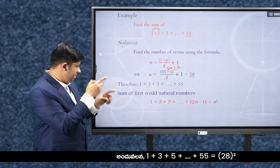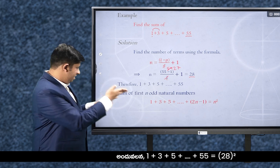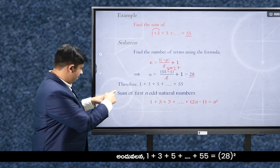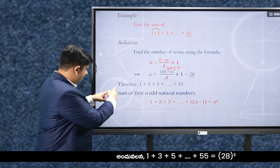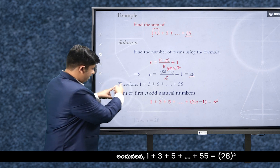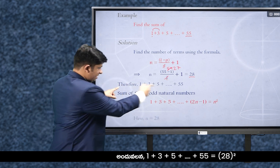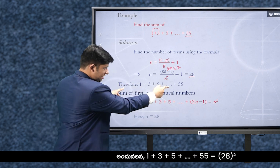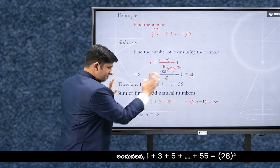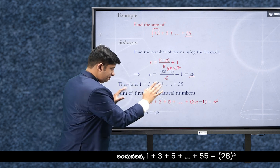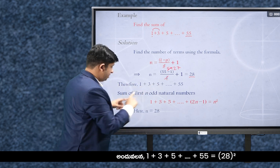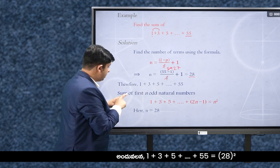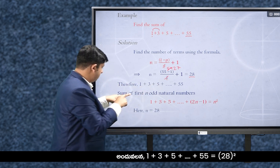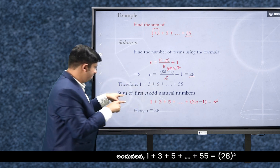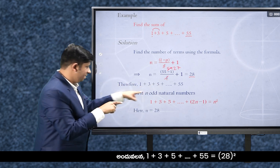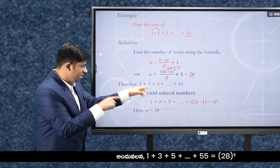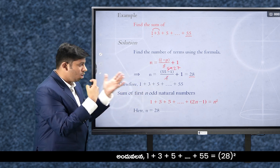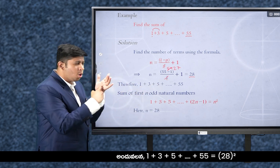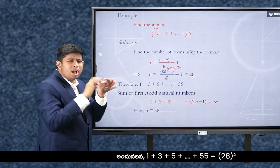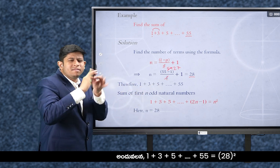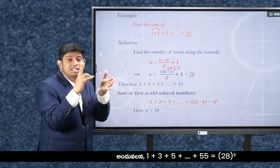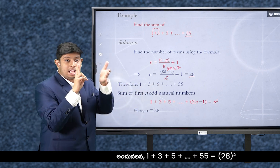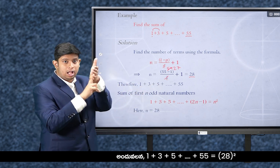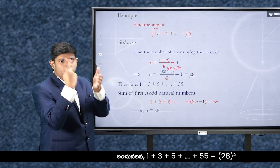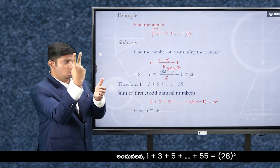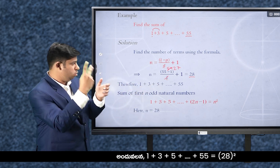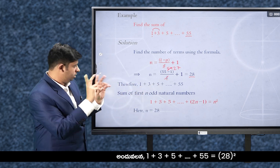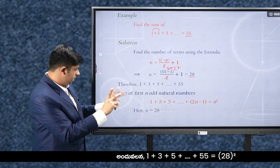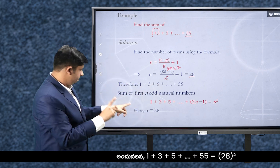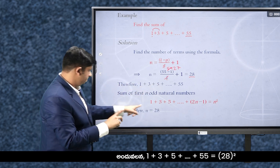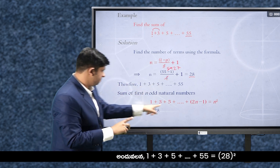అందువలన 1 ప్లస్ 3 ప్లస్ 5 ప్లస్ అండ్ సో ఆన్ ప్లస్ 55